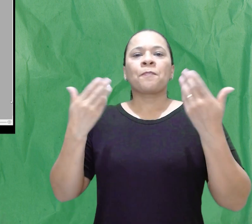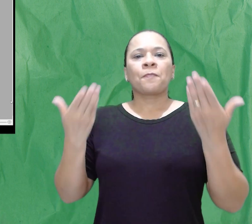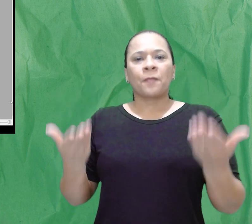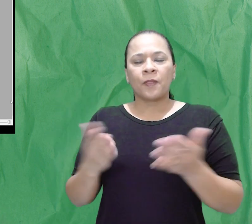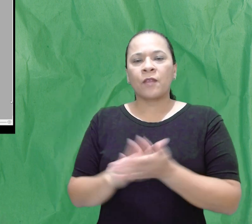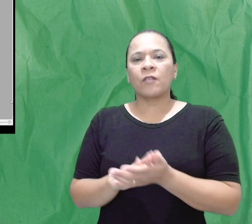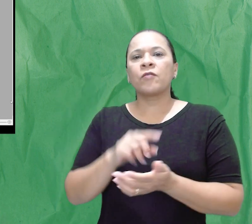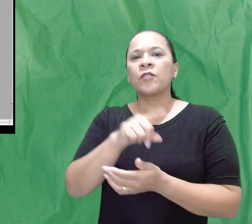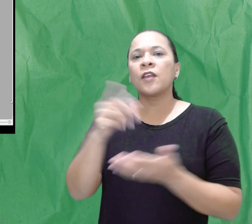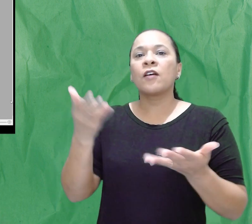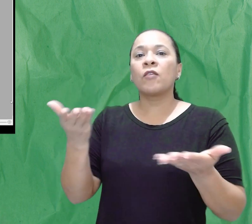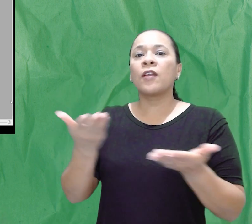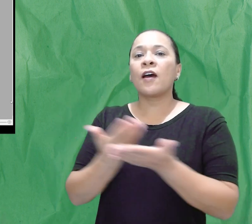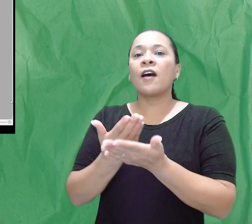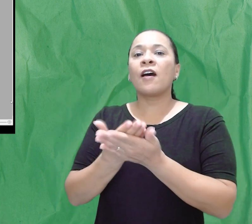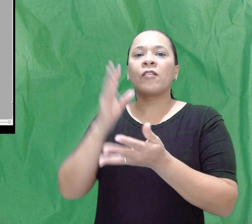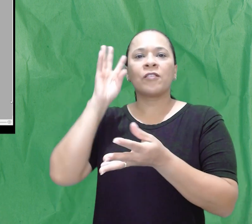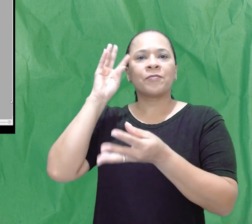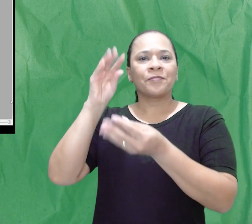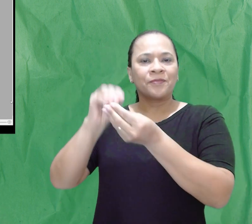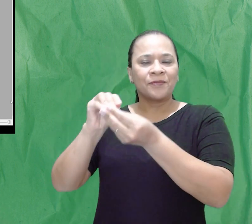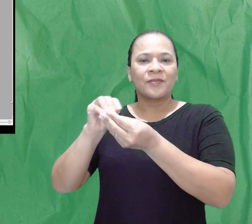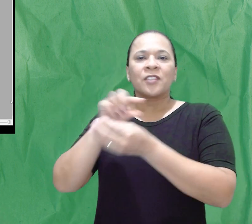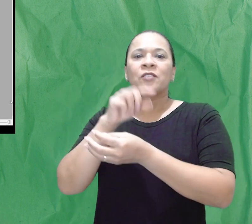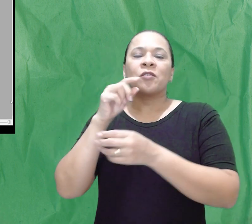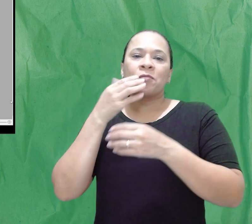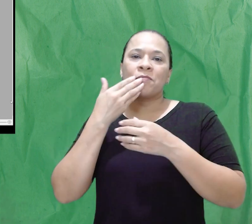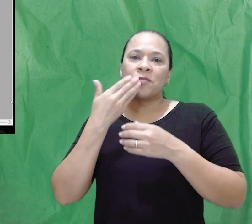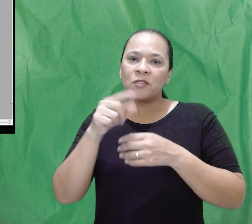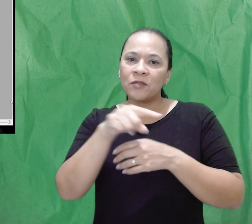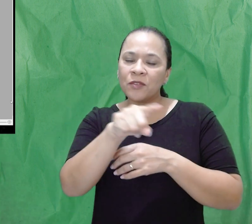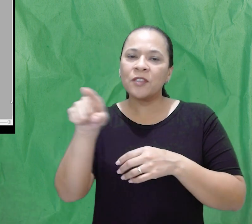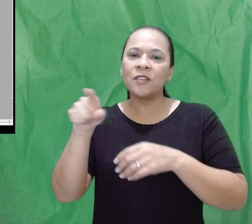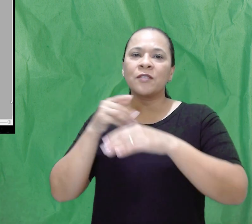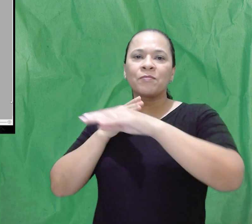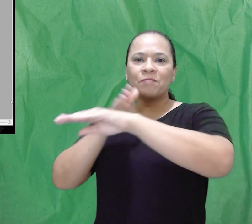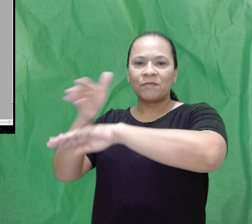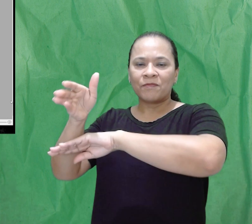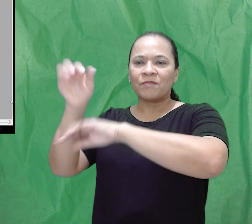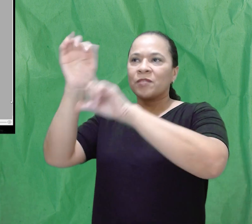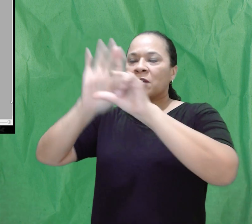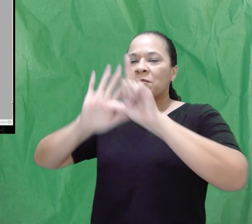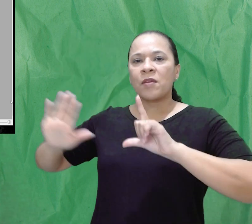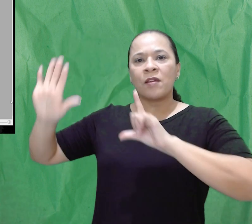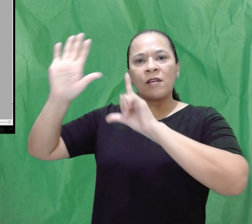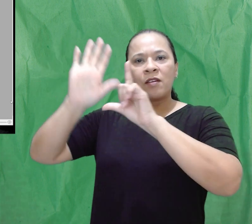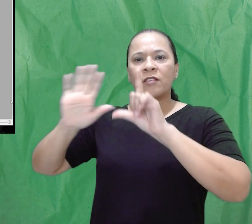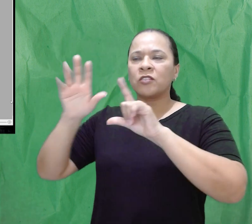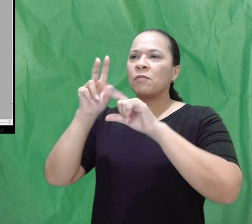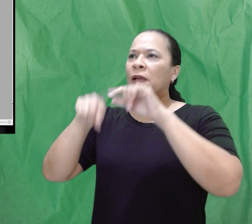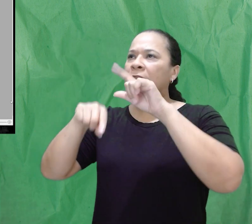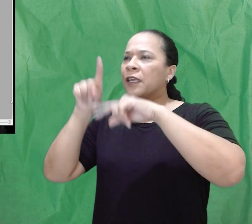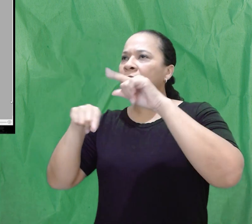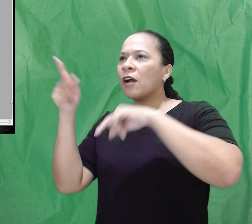essa primeira aula, eu convido vocês a acessar o ambiente virtual para poder conferir o conteúdo